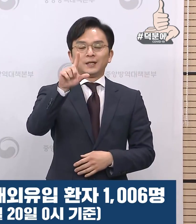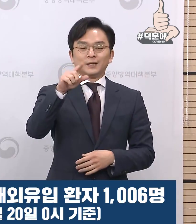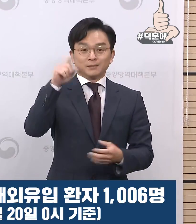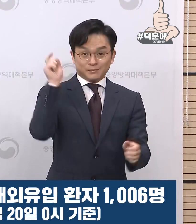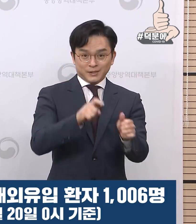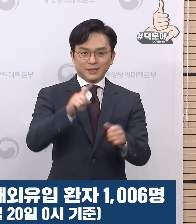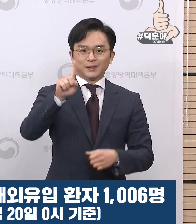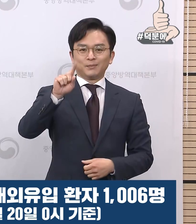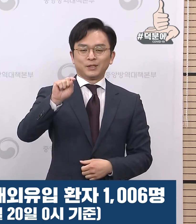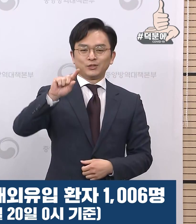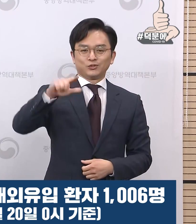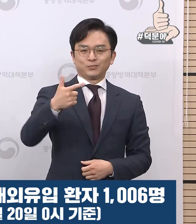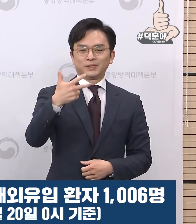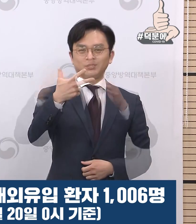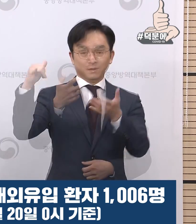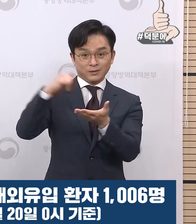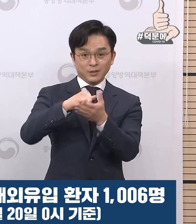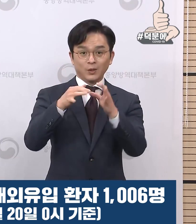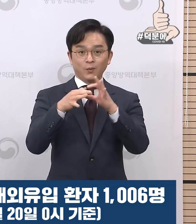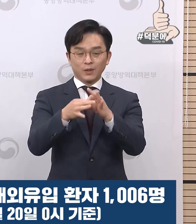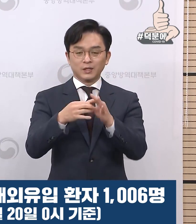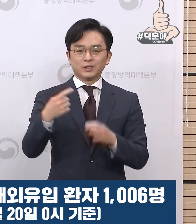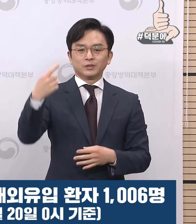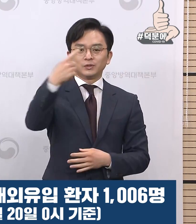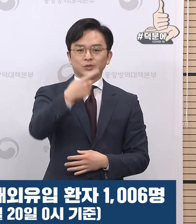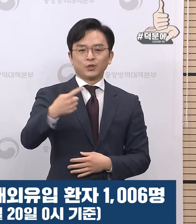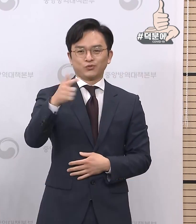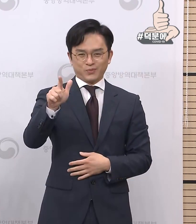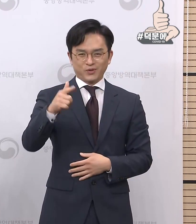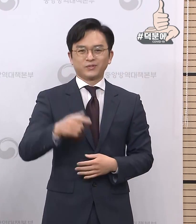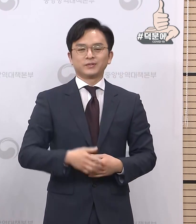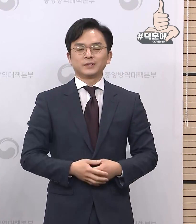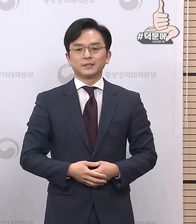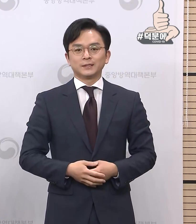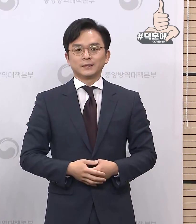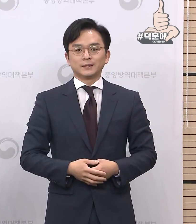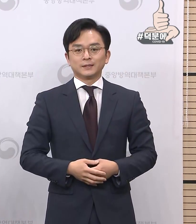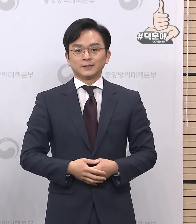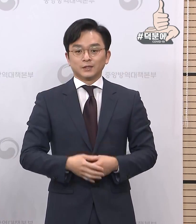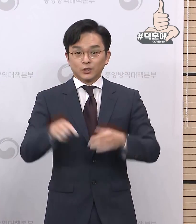1,674명이고 이 중 해외 유입 환자는 1,006명입니다. 이 중